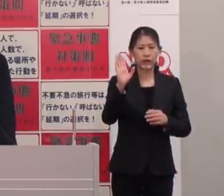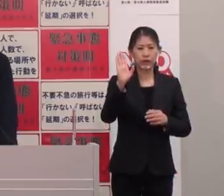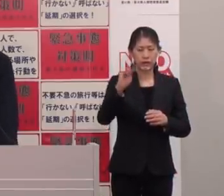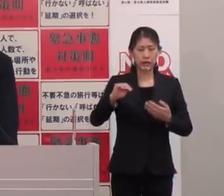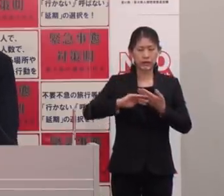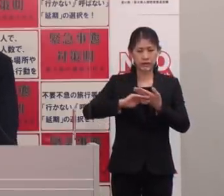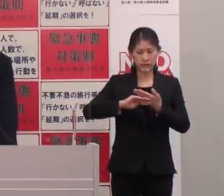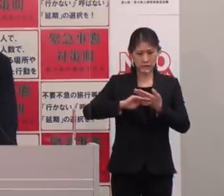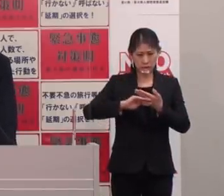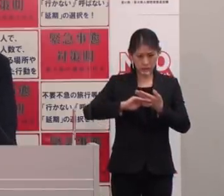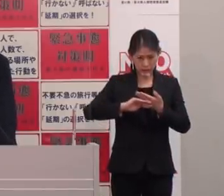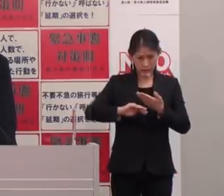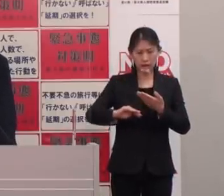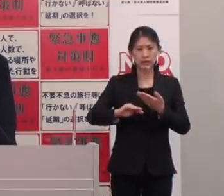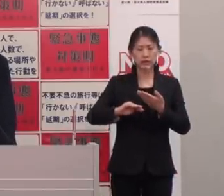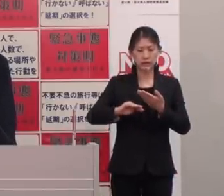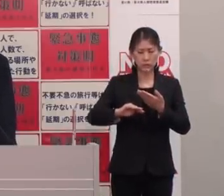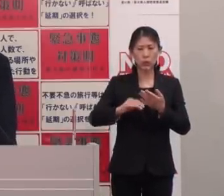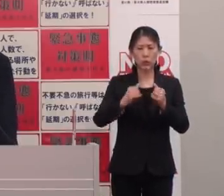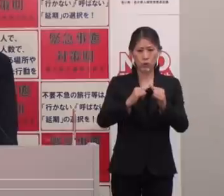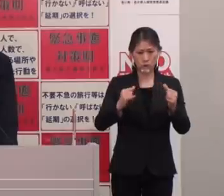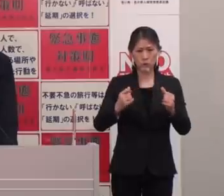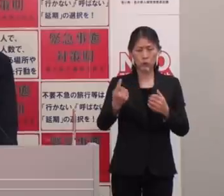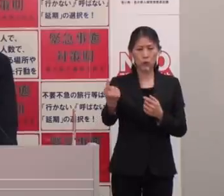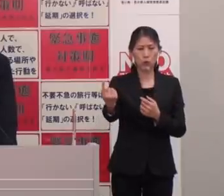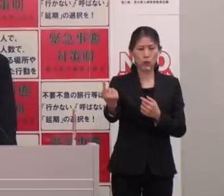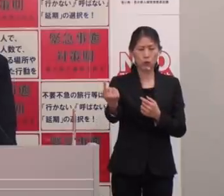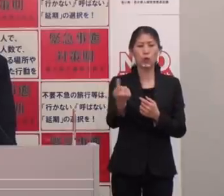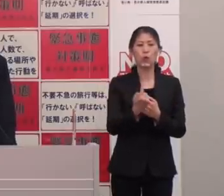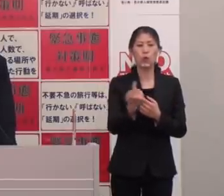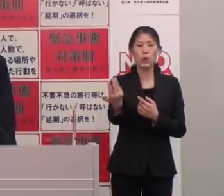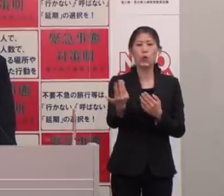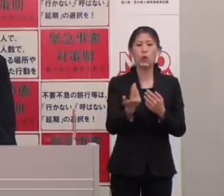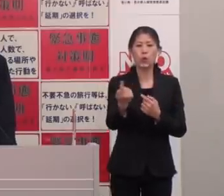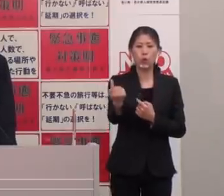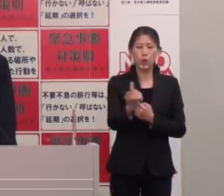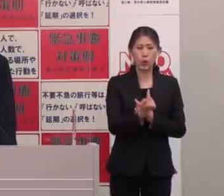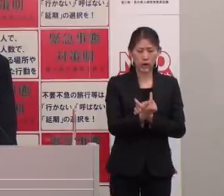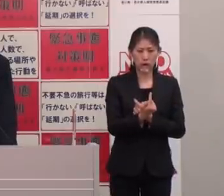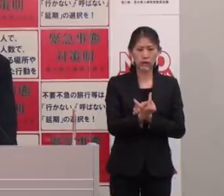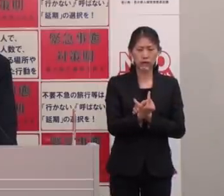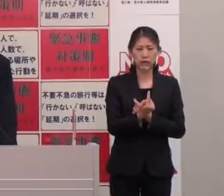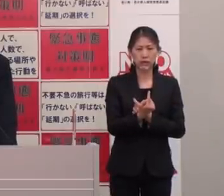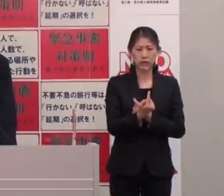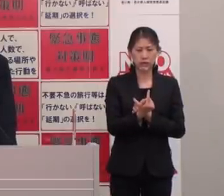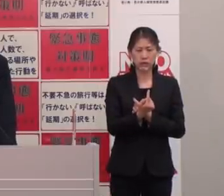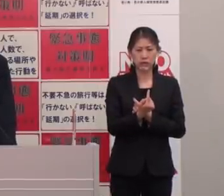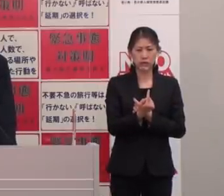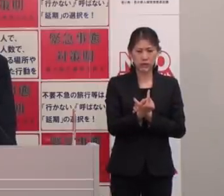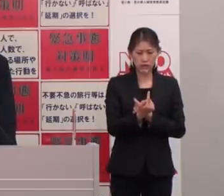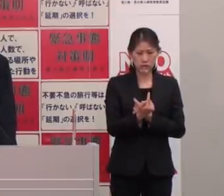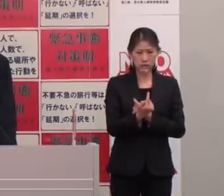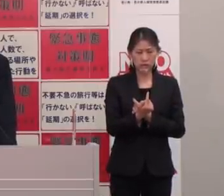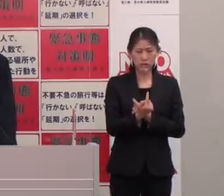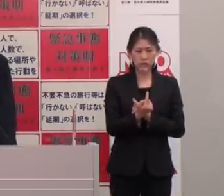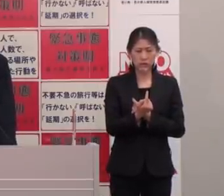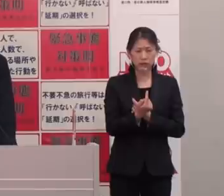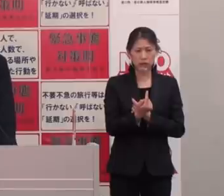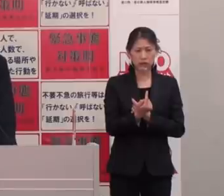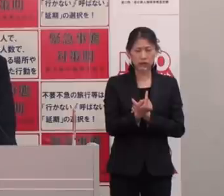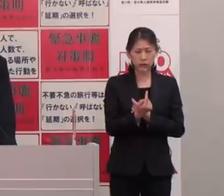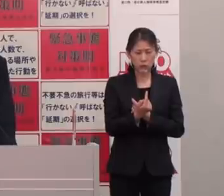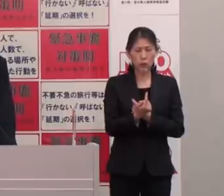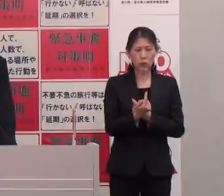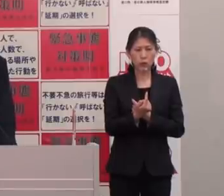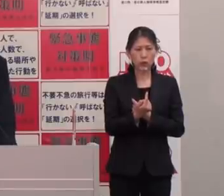まして、県民の皆様にはもとより先ほど来申し上げておりますように、県内外を問わずです